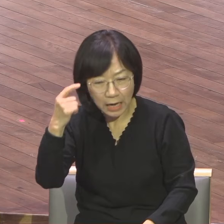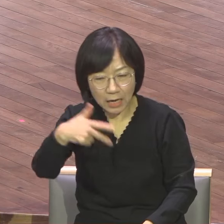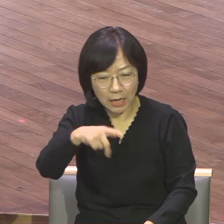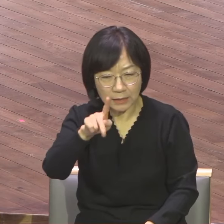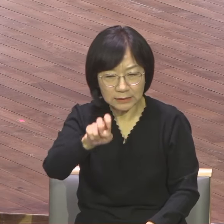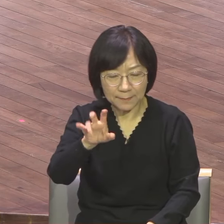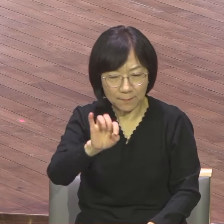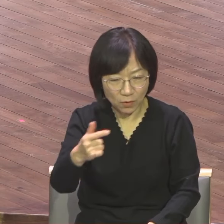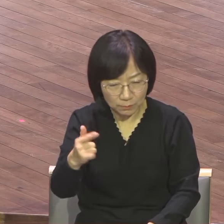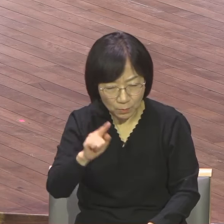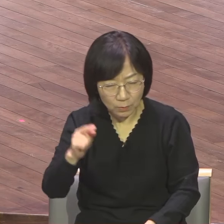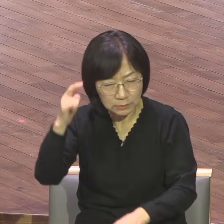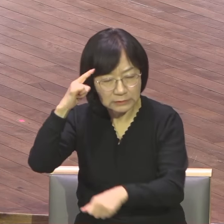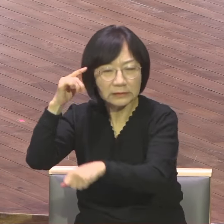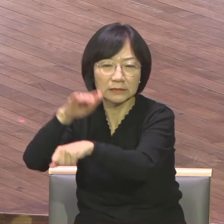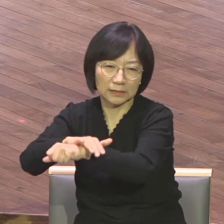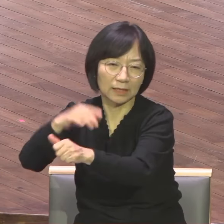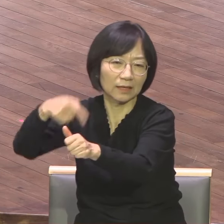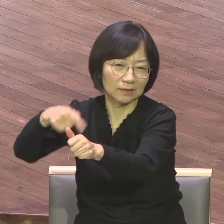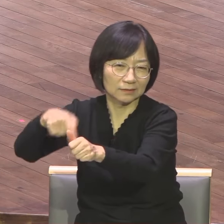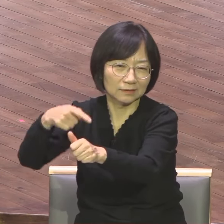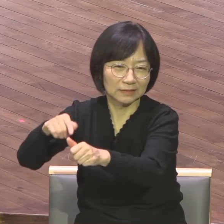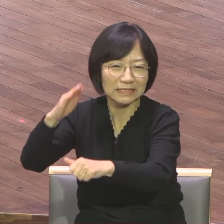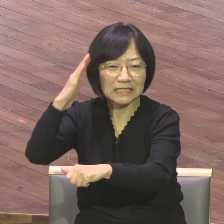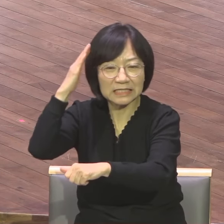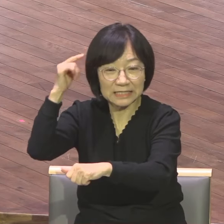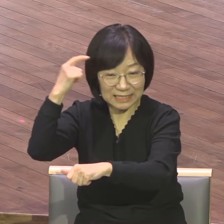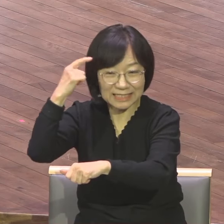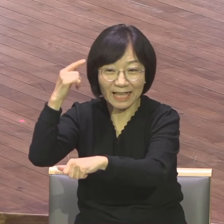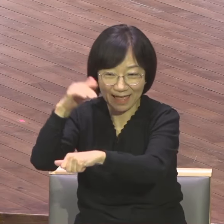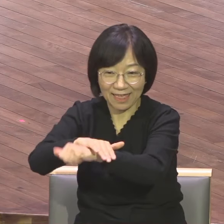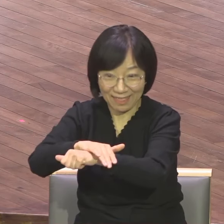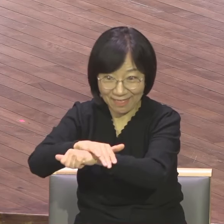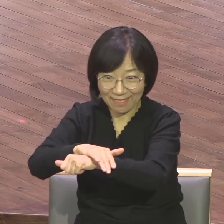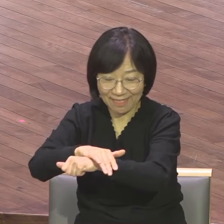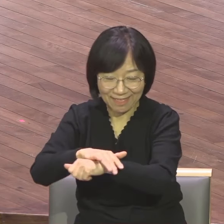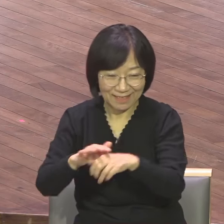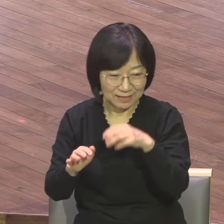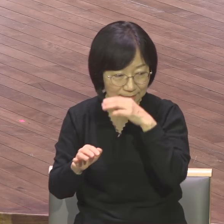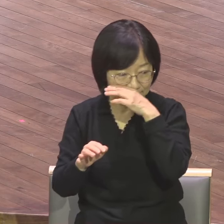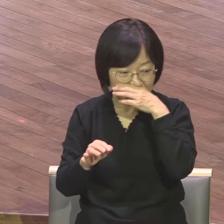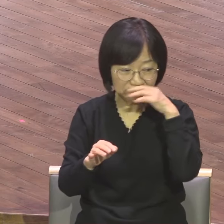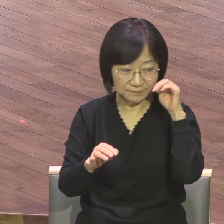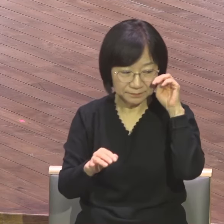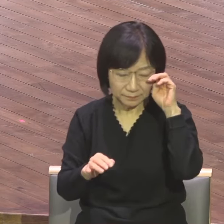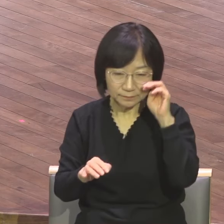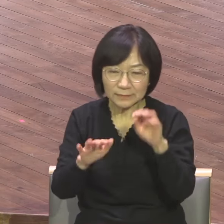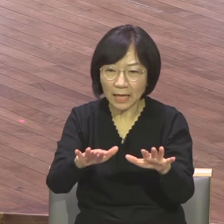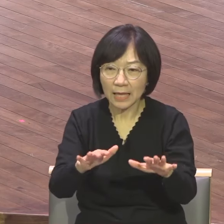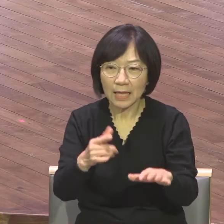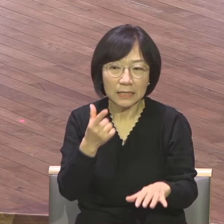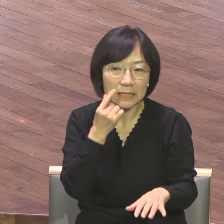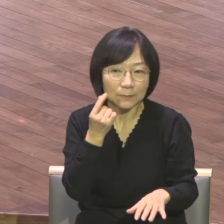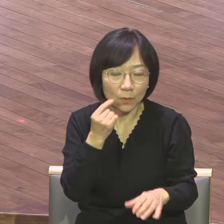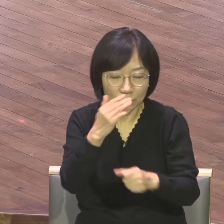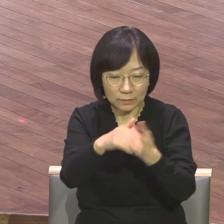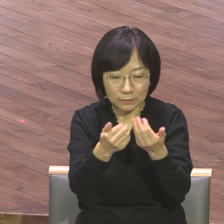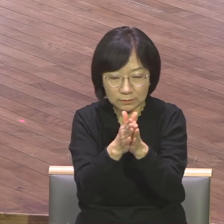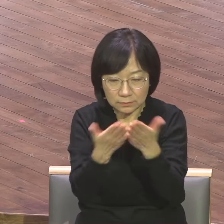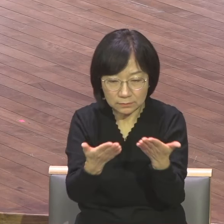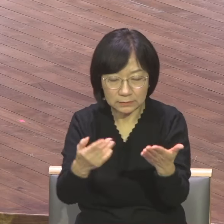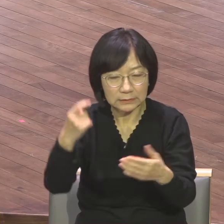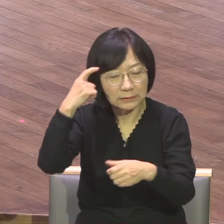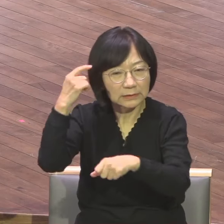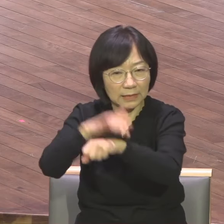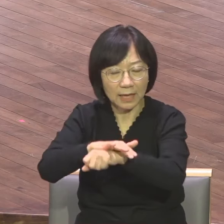일본어 성경에서는 지혜의 셈 그렇게 해석했어요. 번역을 일본의 성경은 지혜의 셈이다.